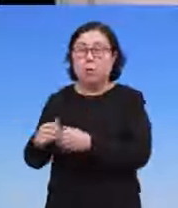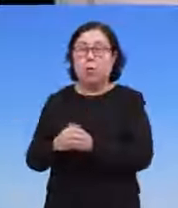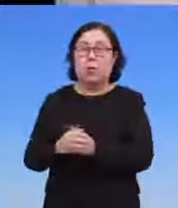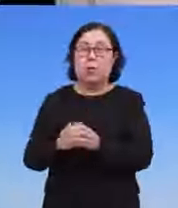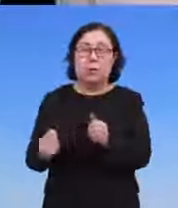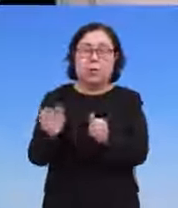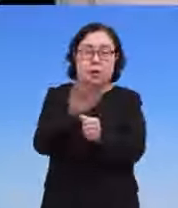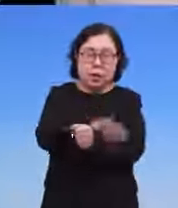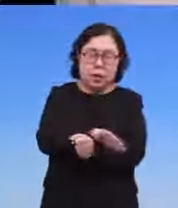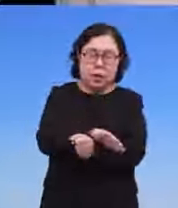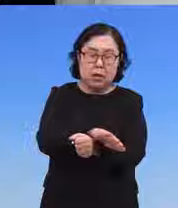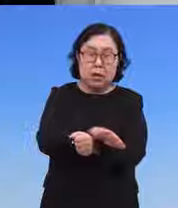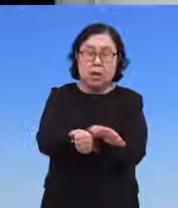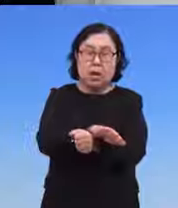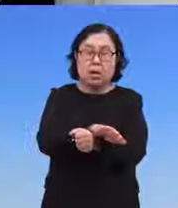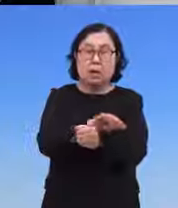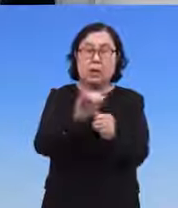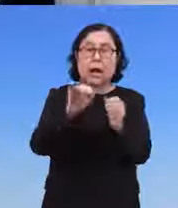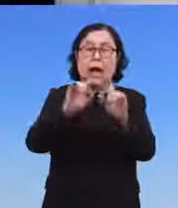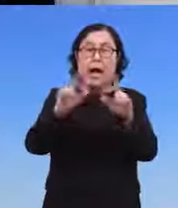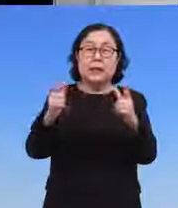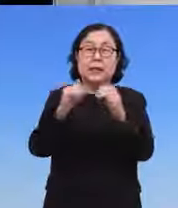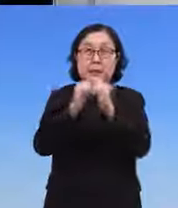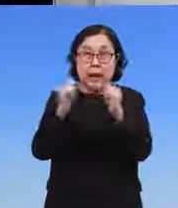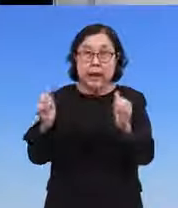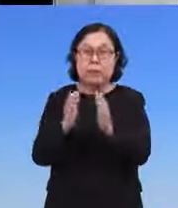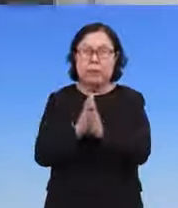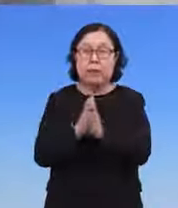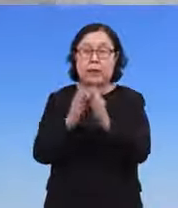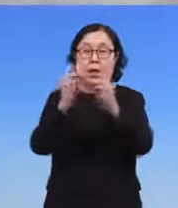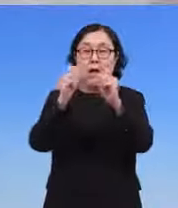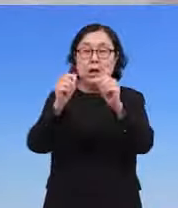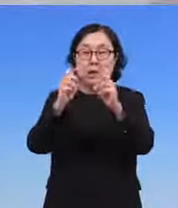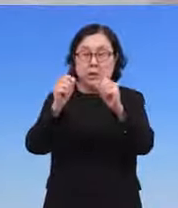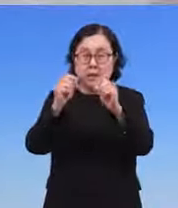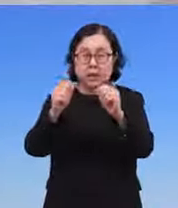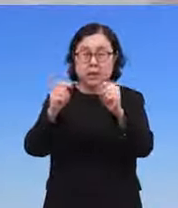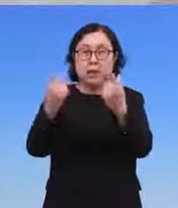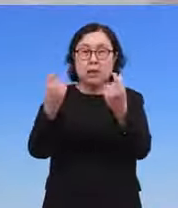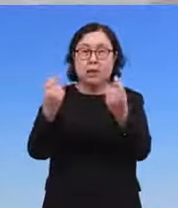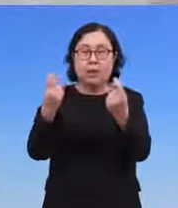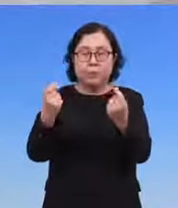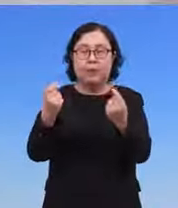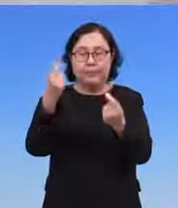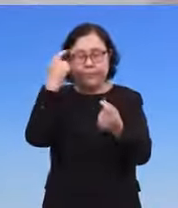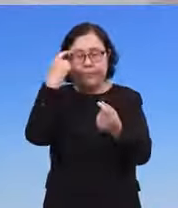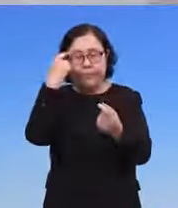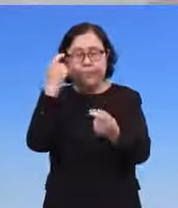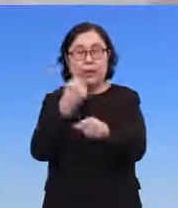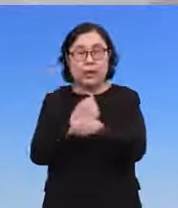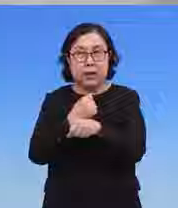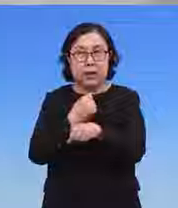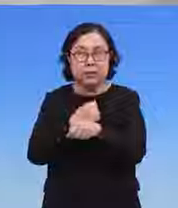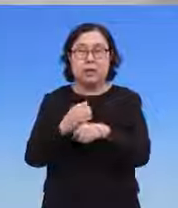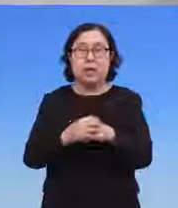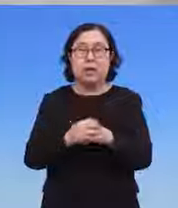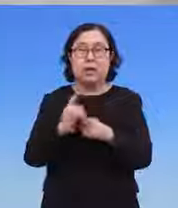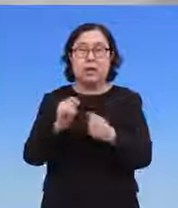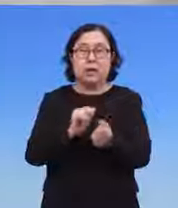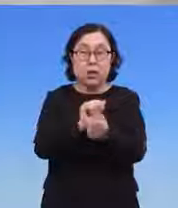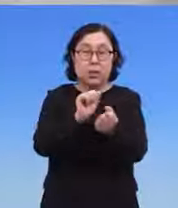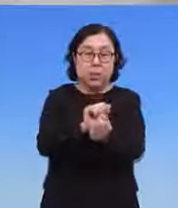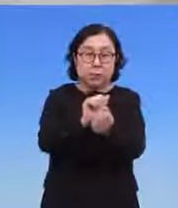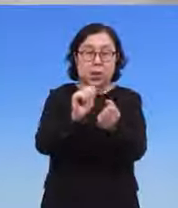시신을 흙처럼 취급하였습니다. 이게 지금 이 역병이 얼마나 그 사람들을 당황하게 만들고 또